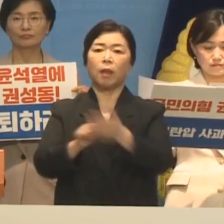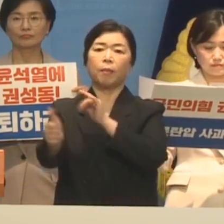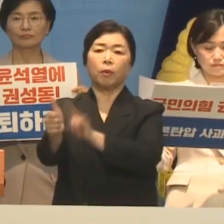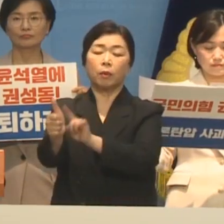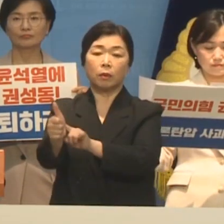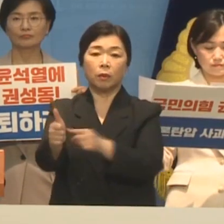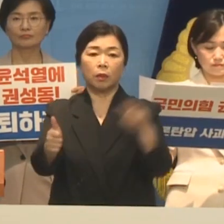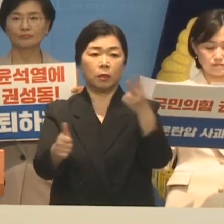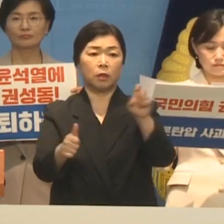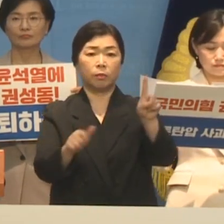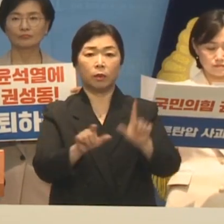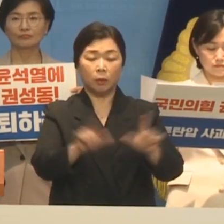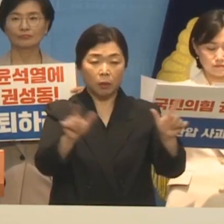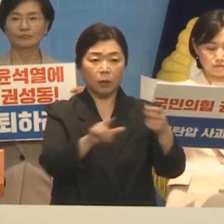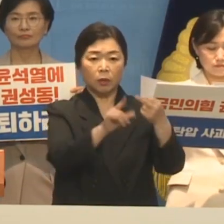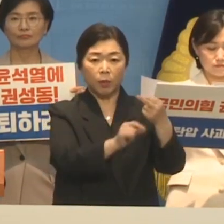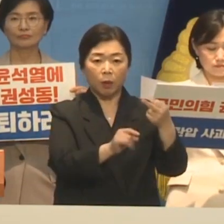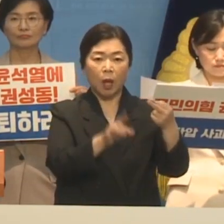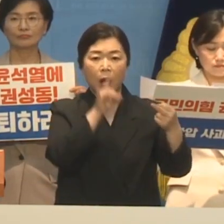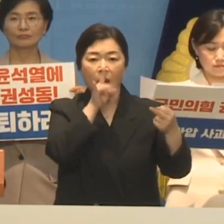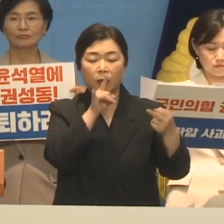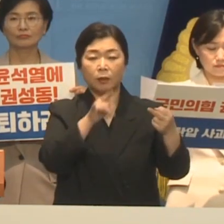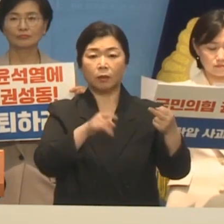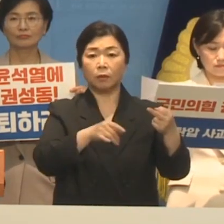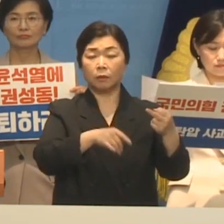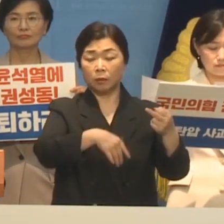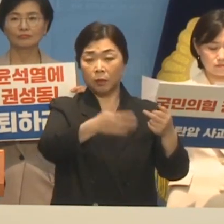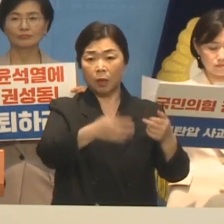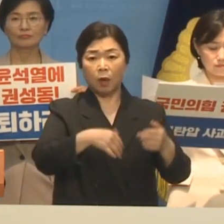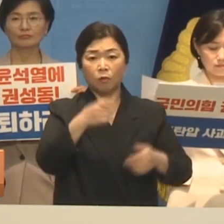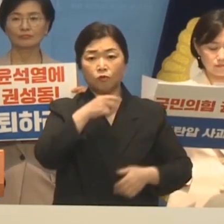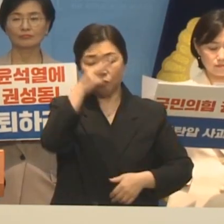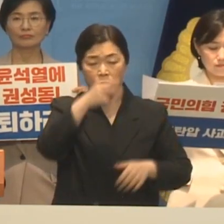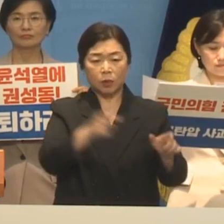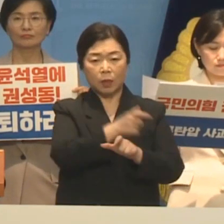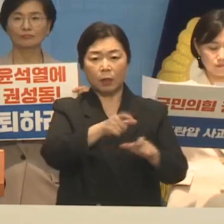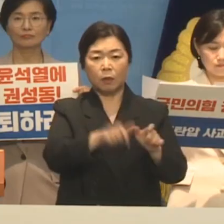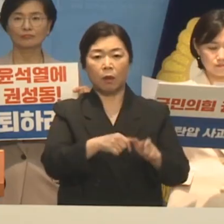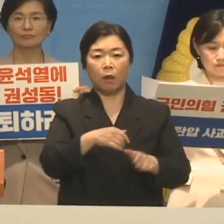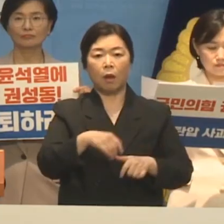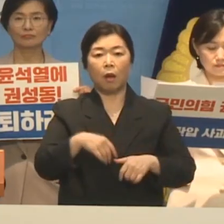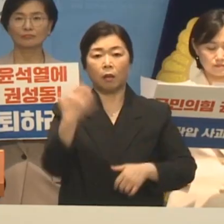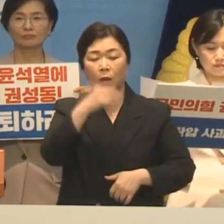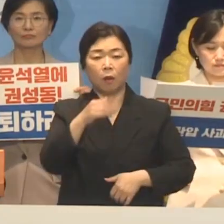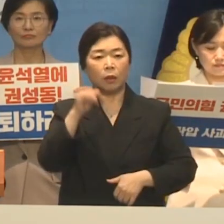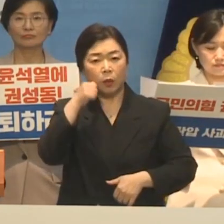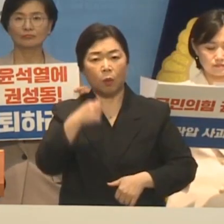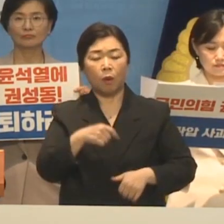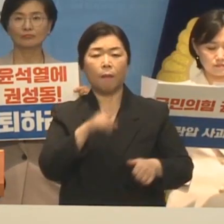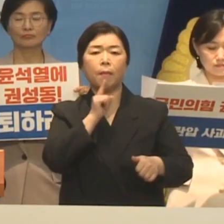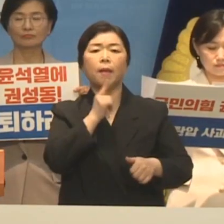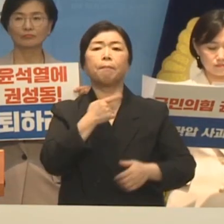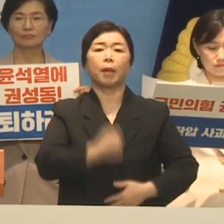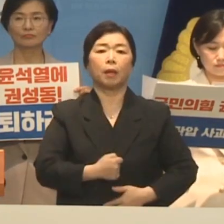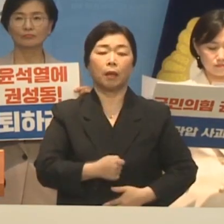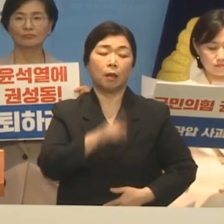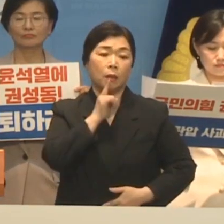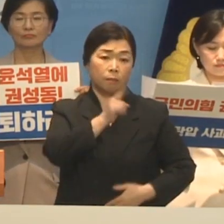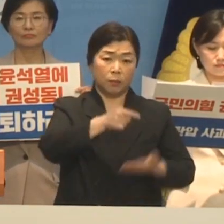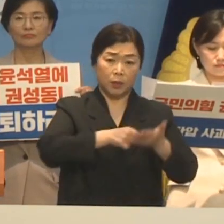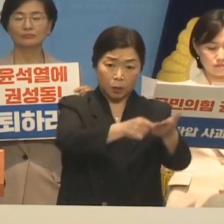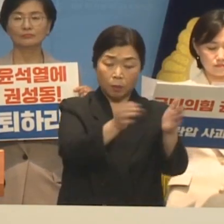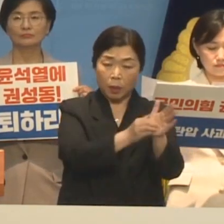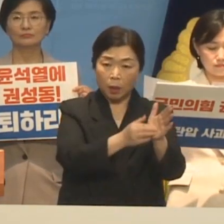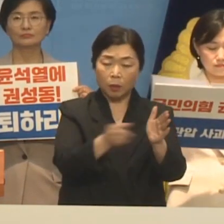2021년 12월 강릉의 한 술자리에서 성희롱 발언을 하였다는 피해자 측의 신고가 있었고